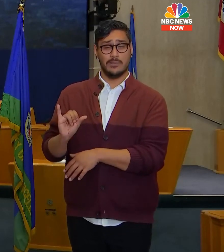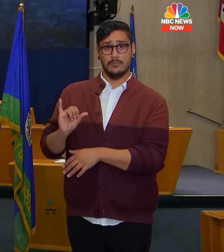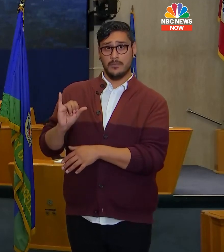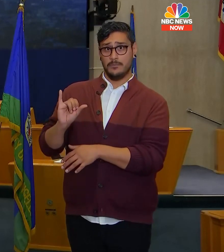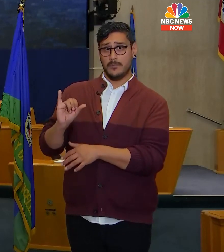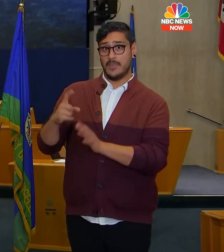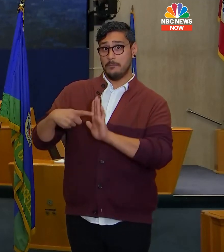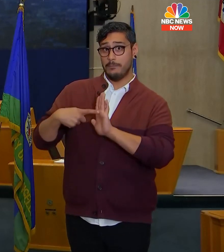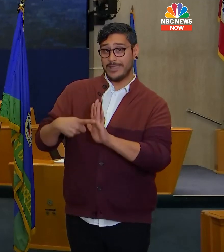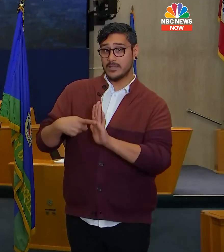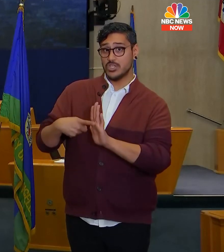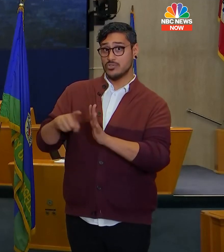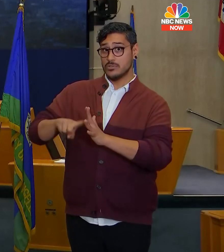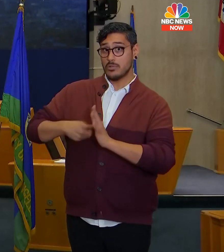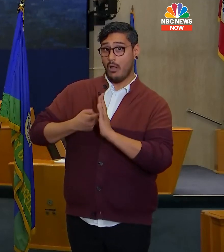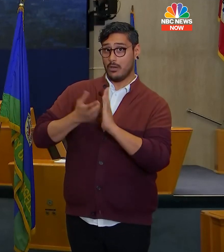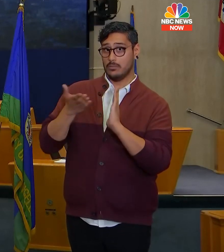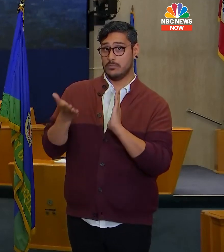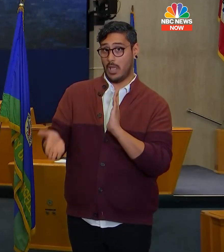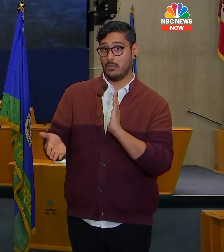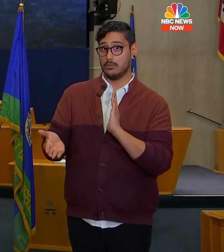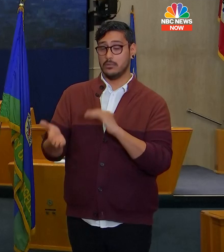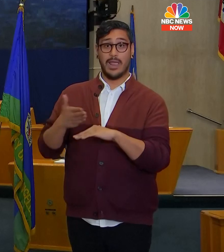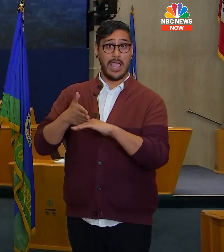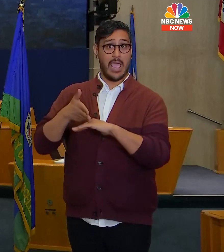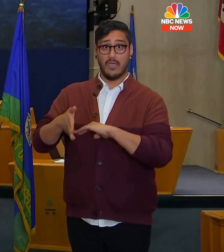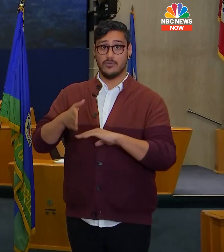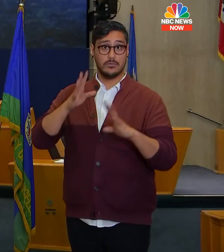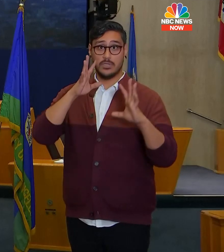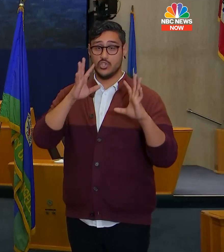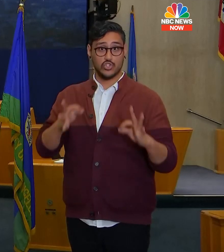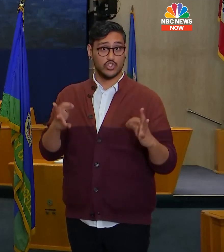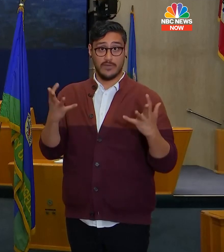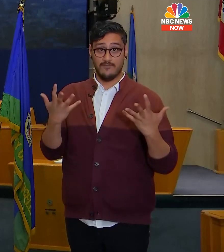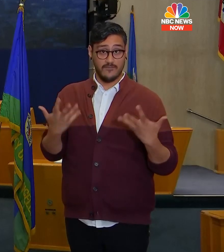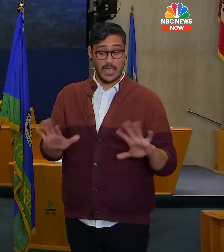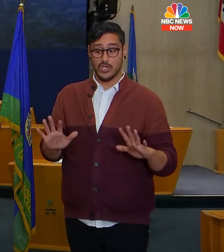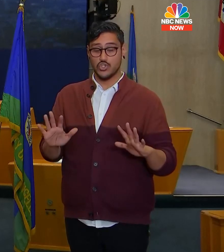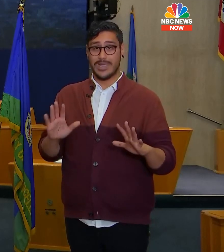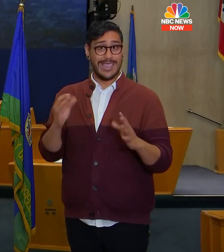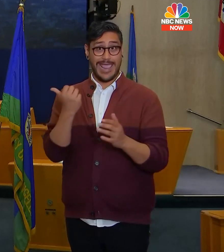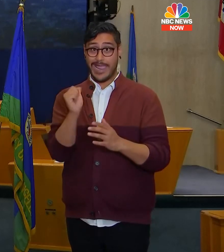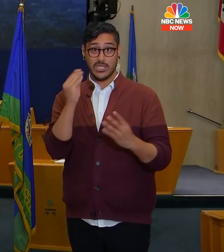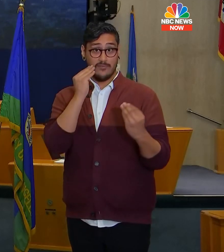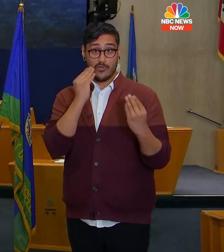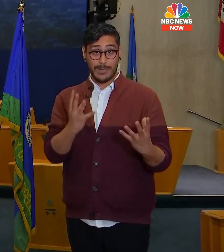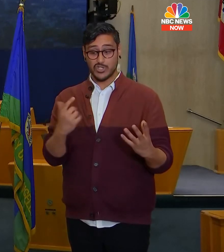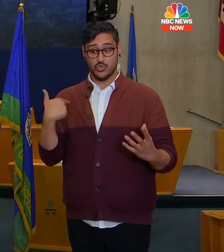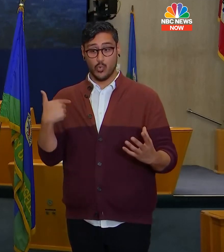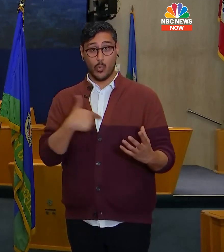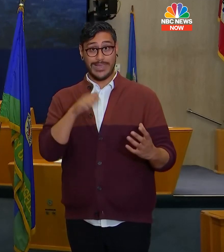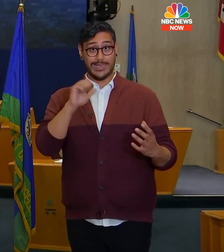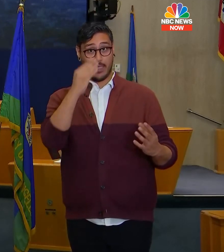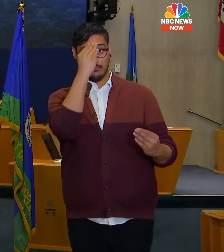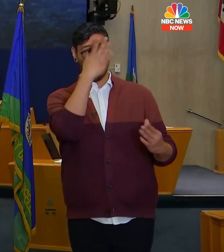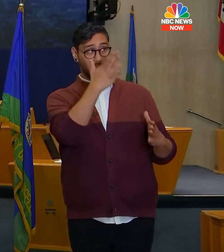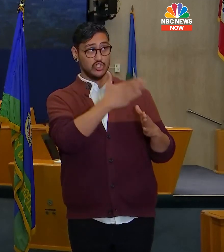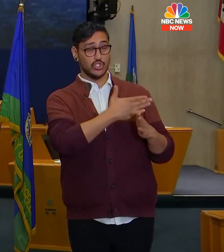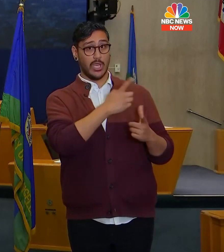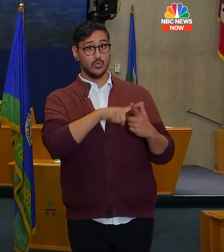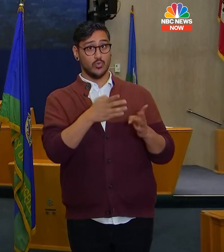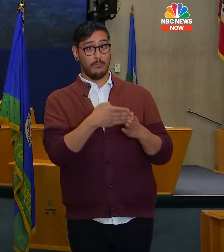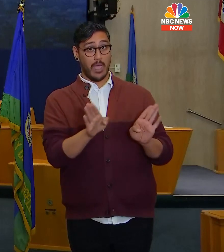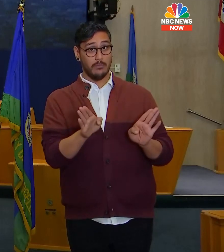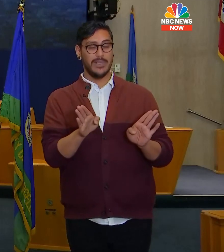en este centro después que las decisiones se han tomado y hay información que podemos pasar al público, se va a pasar por